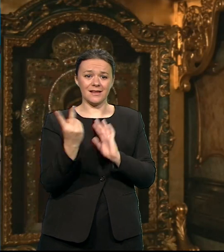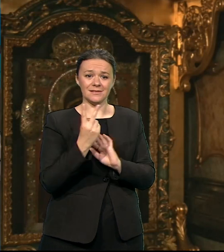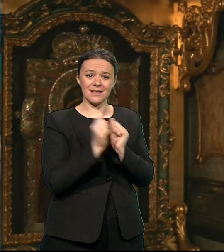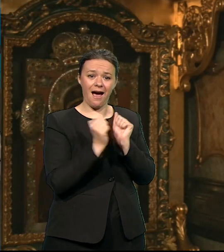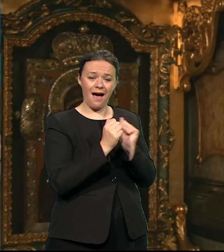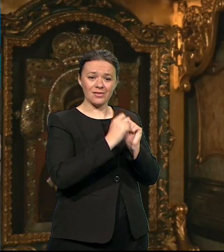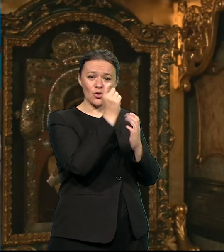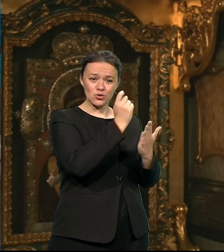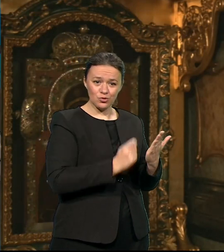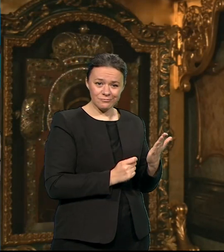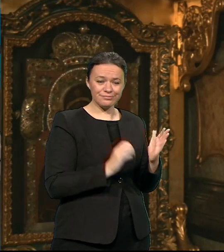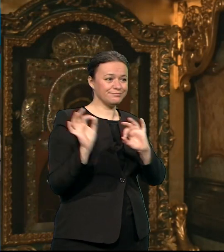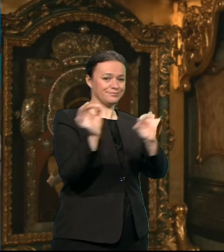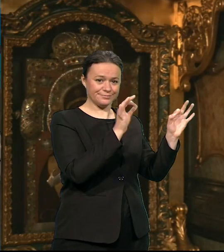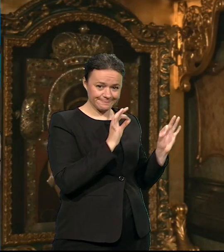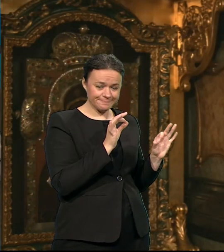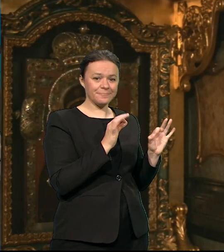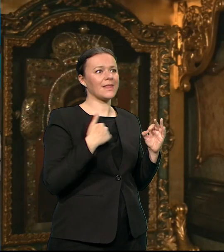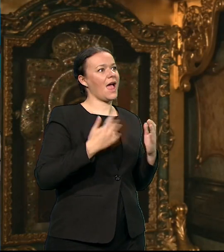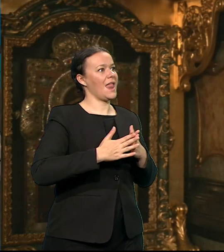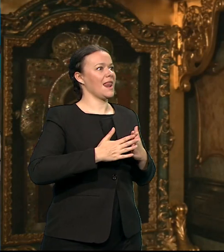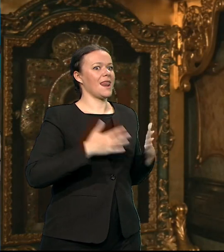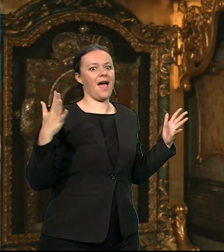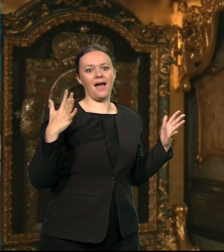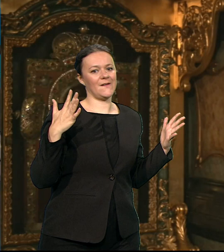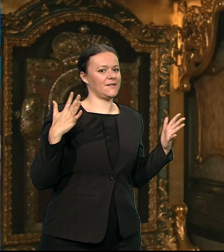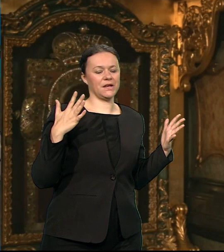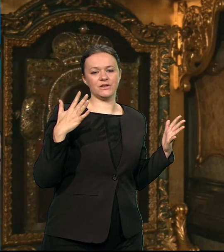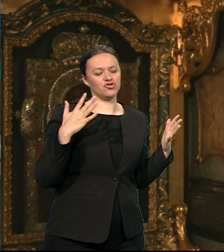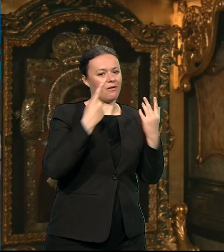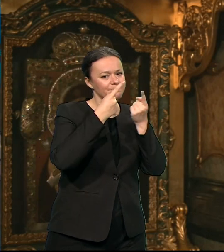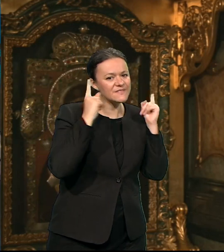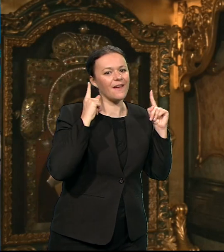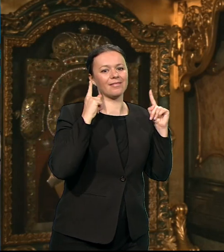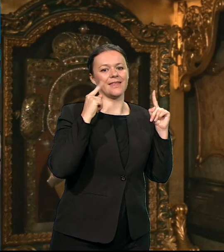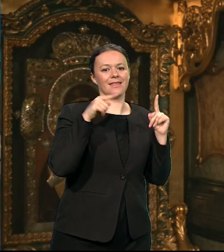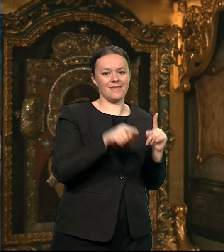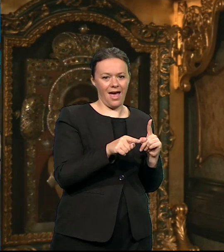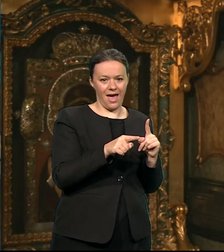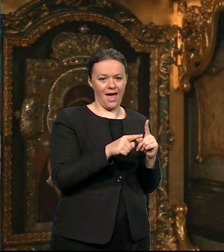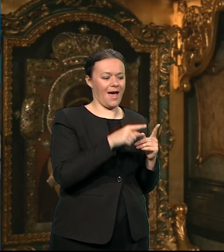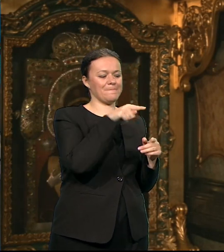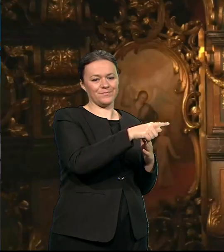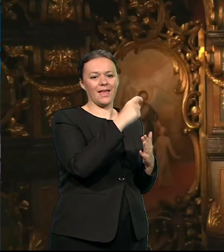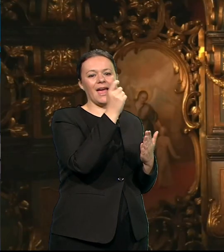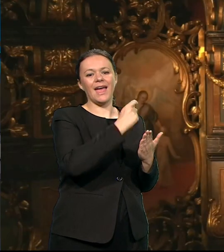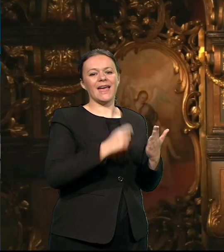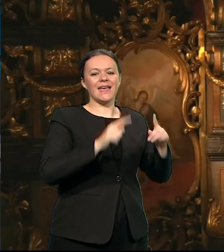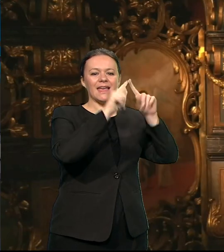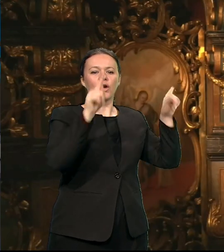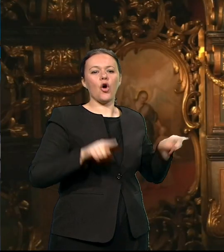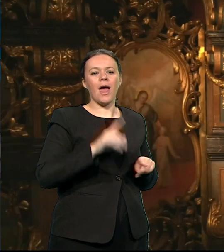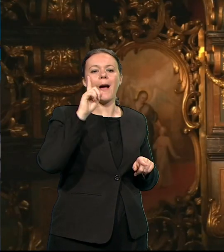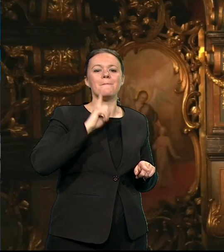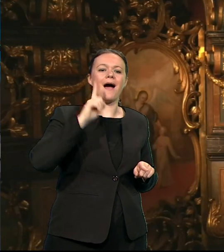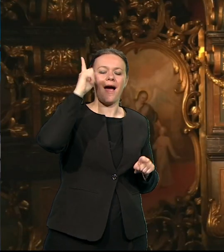inače, naša najveća svetinja, relikvija koja se čuva u ovom svetom hramu, jeste ovde ikona Majke Božije Bezdinske.